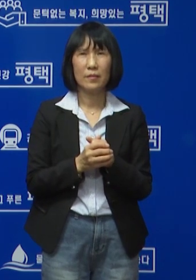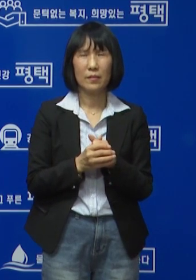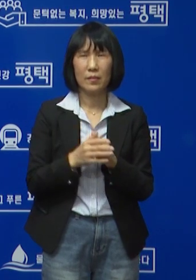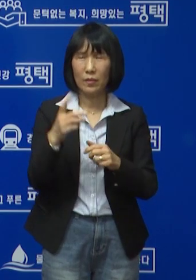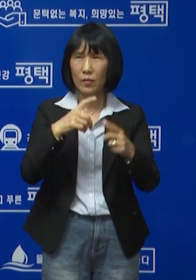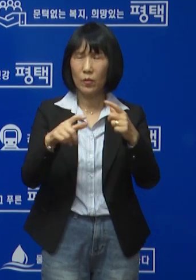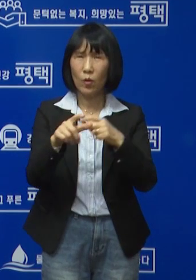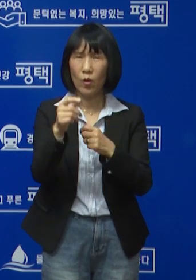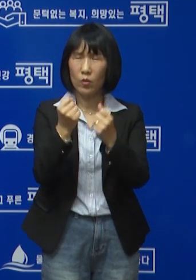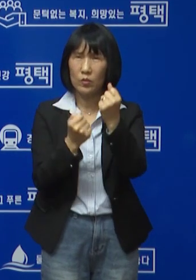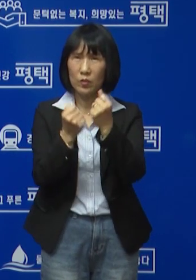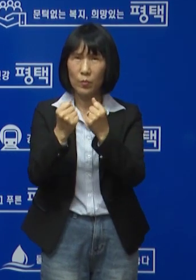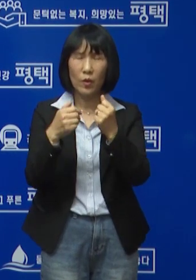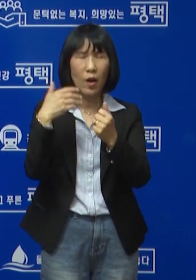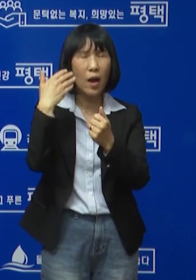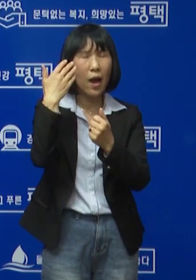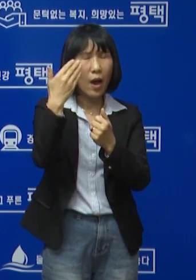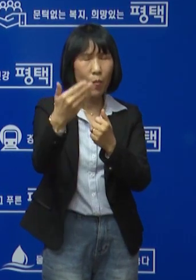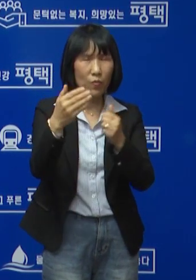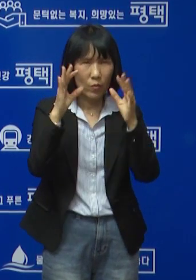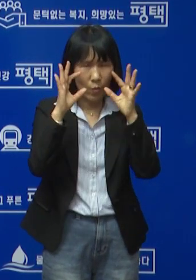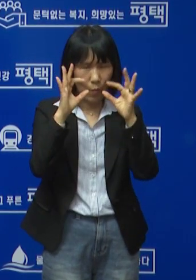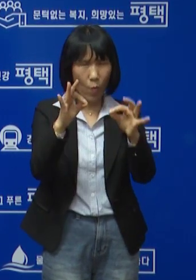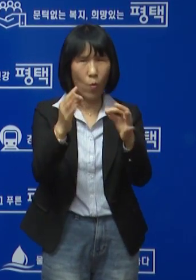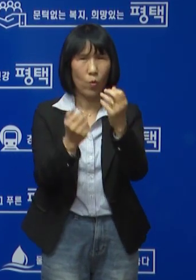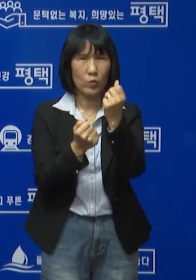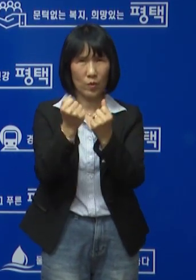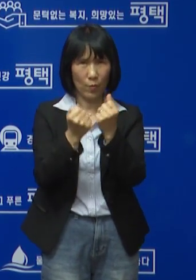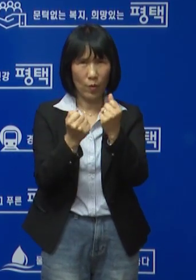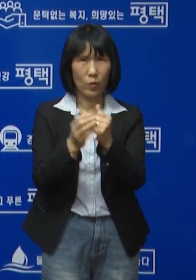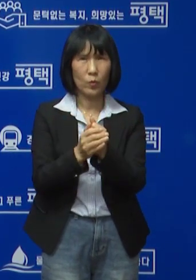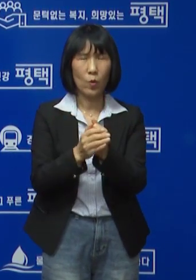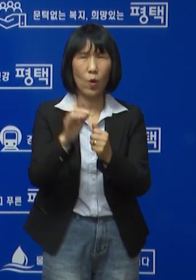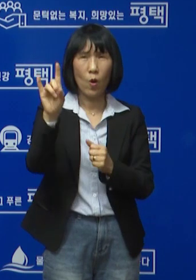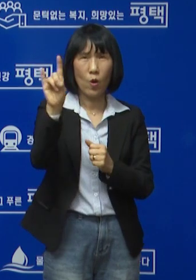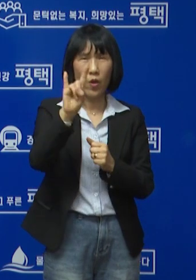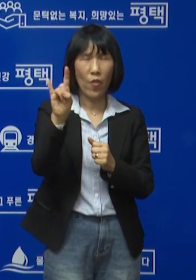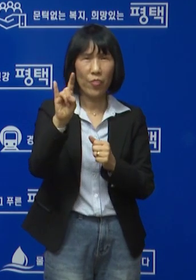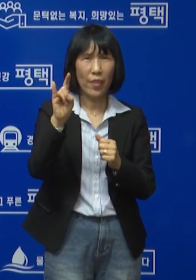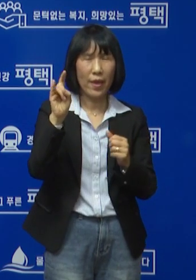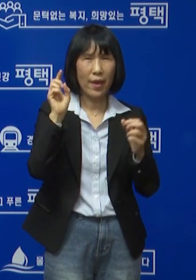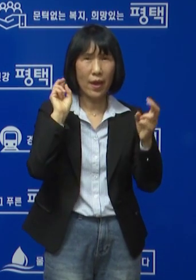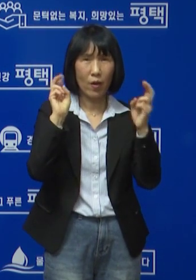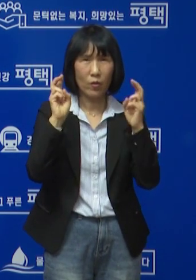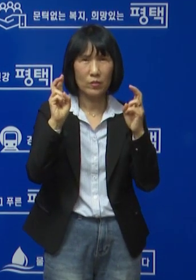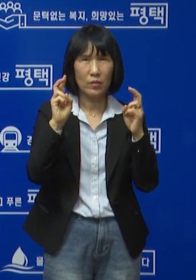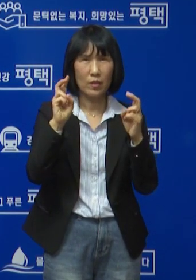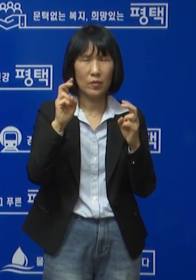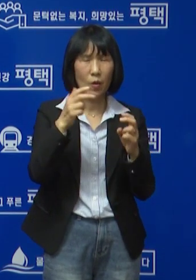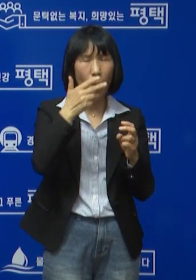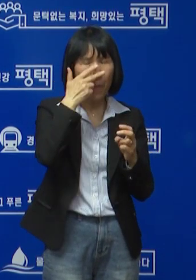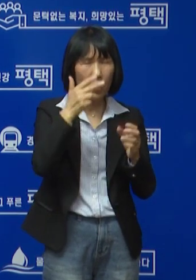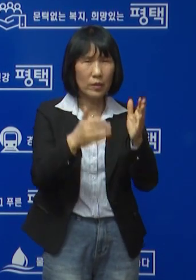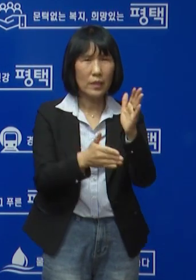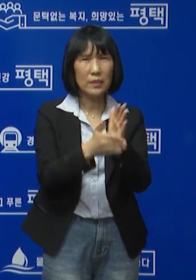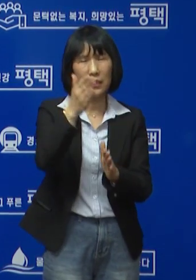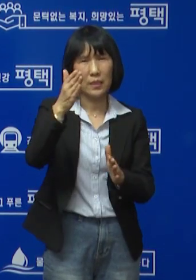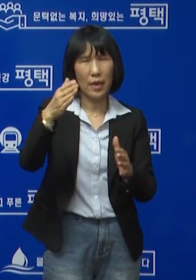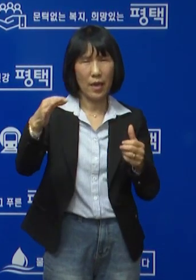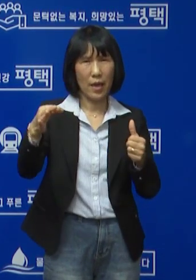설명회 개최를 통해서 현재 뭐 현대건설에서도 저희 시에다가 투자해서 참여 의향서를 제출했지만 뭐 SR라든지 SR도 이제